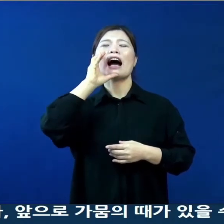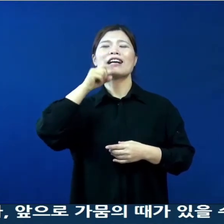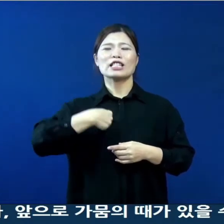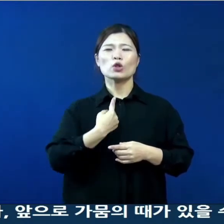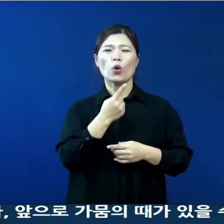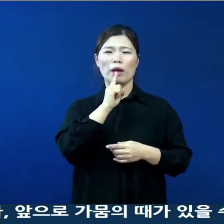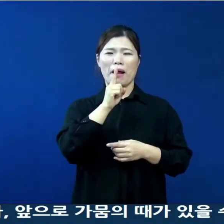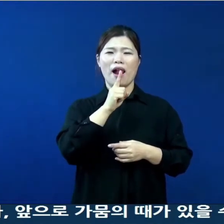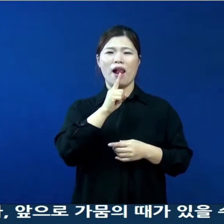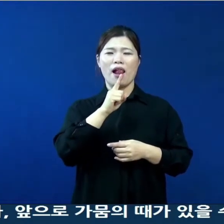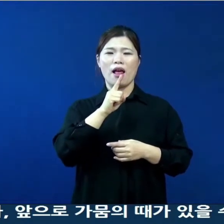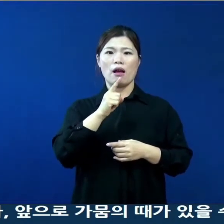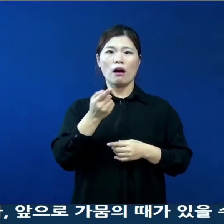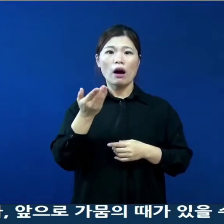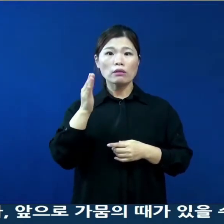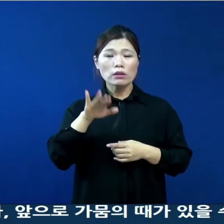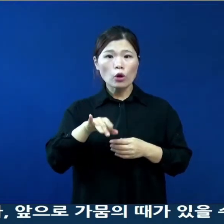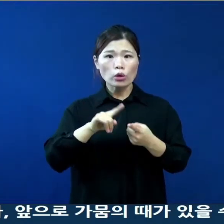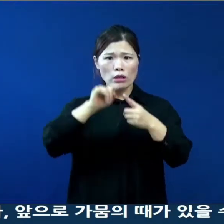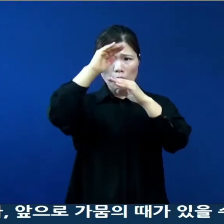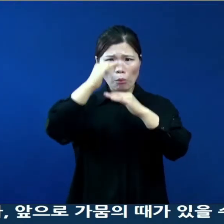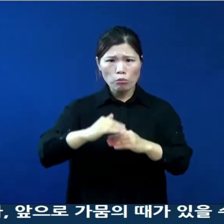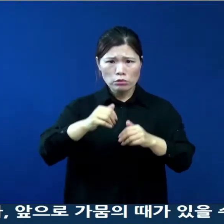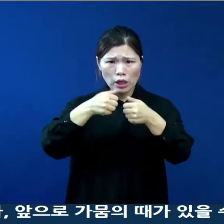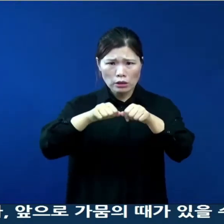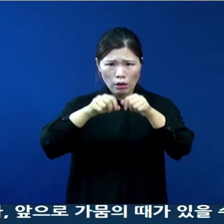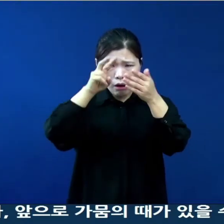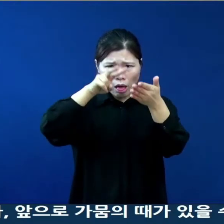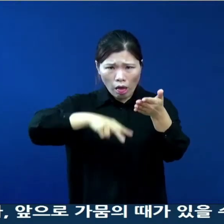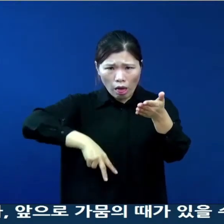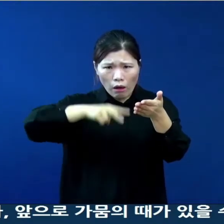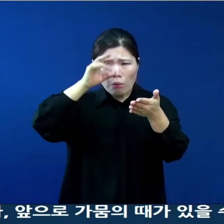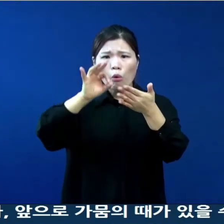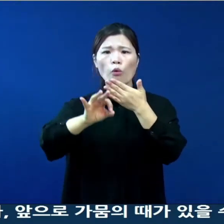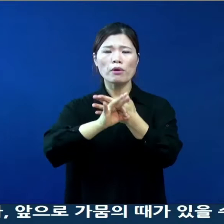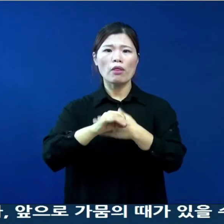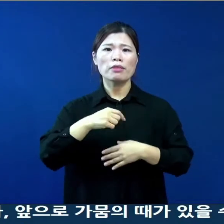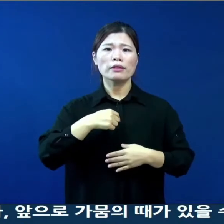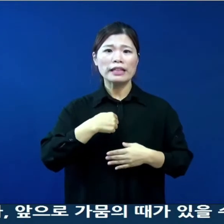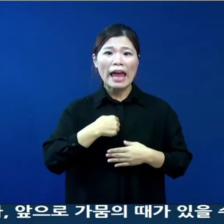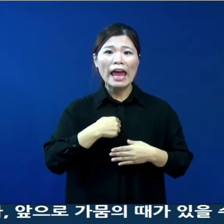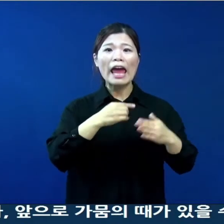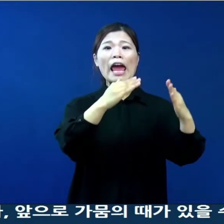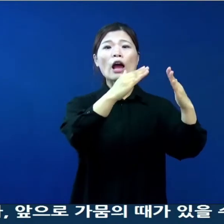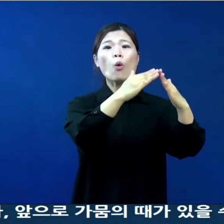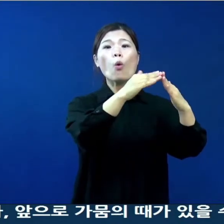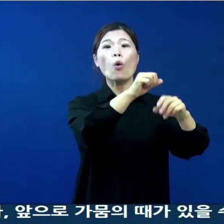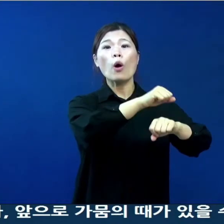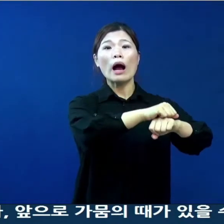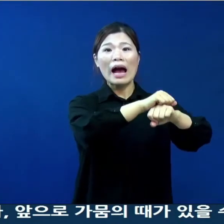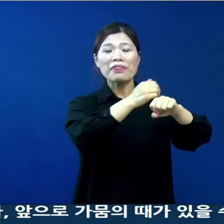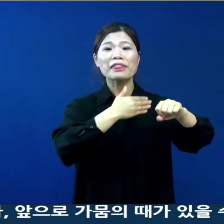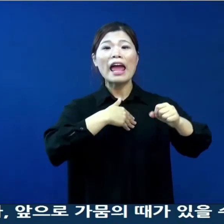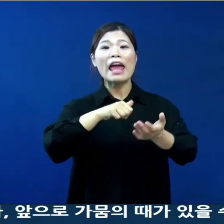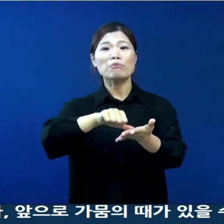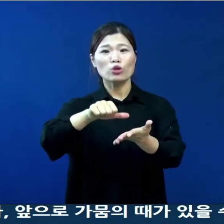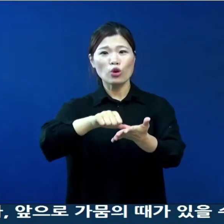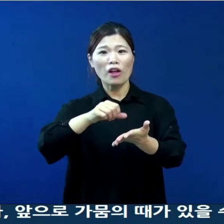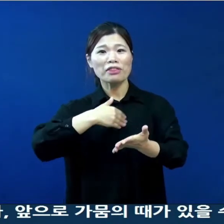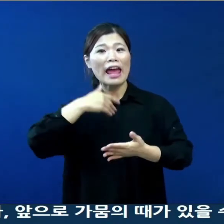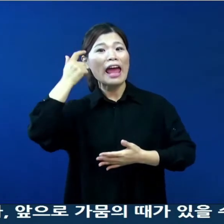말하고 있습니다. 근데 그 본문을 자세히 읽어보면요, 내 곡간, 내 곡식, 내 물건, 내